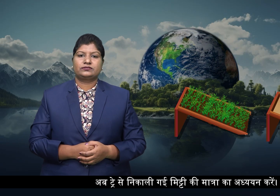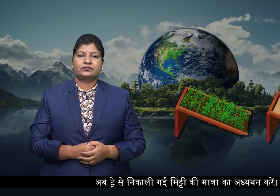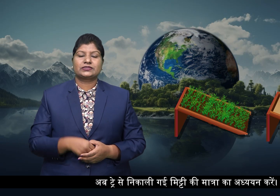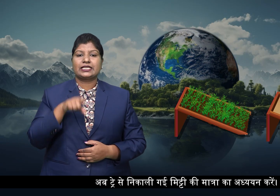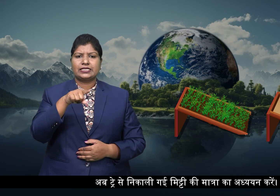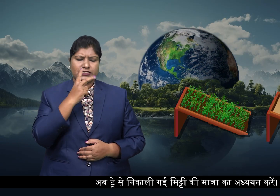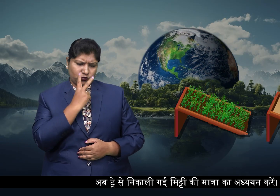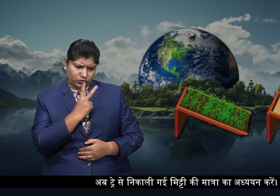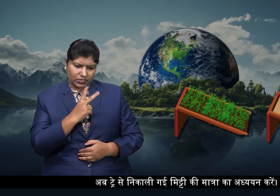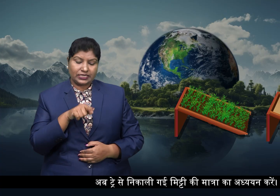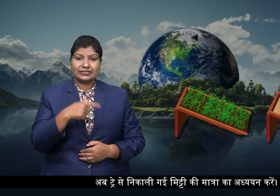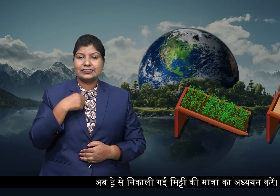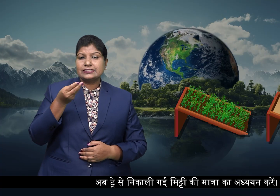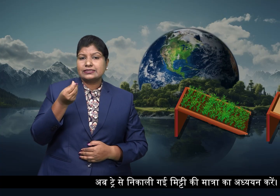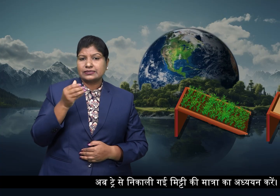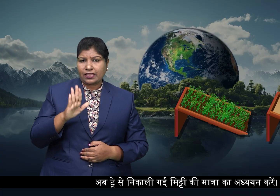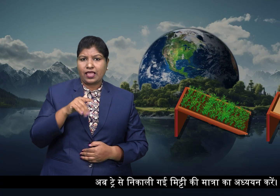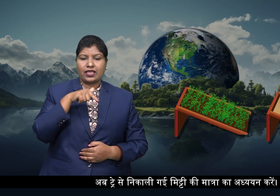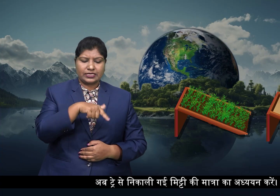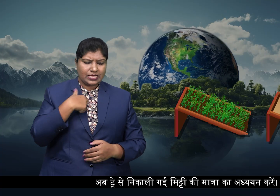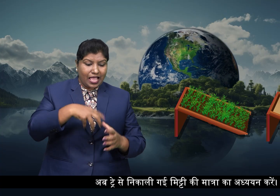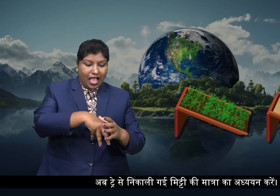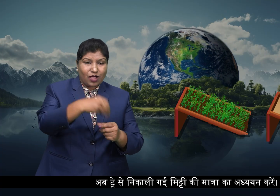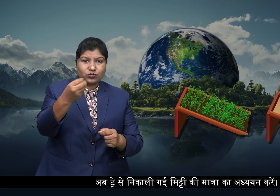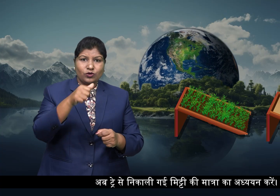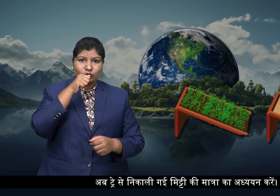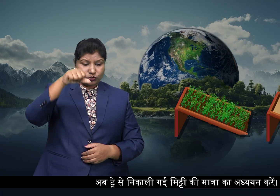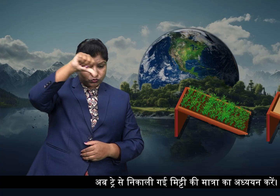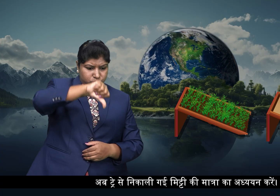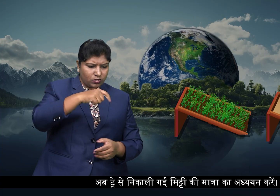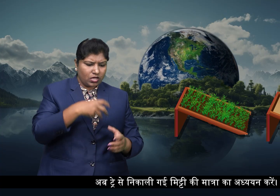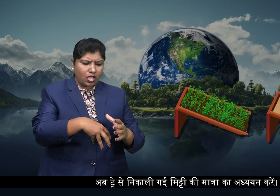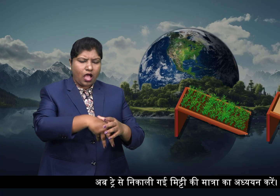अब ट्रे से निकाली गई मिट्टी की मात्रा का अध्ययन करें।